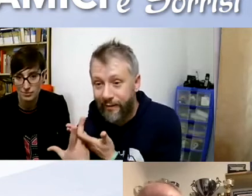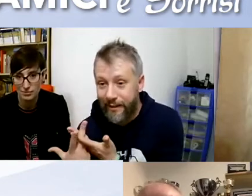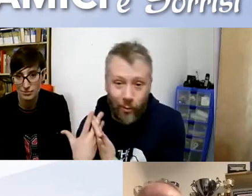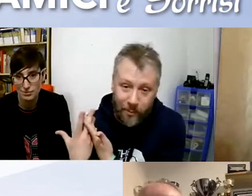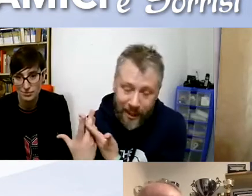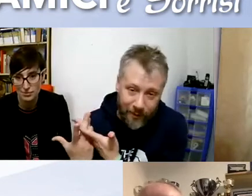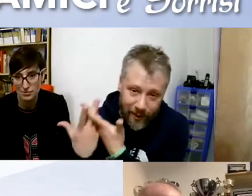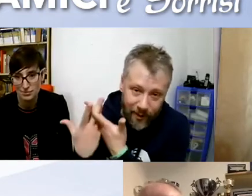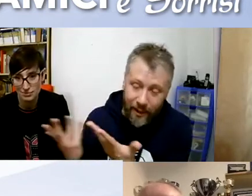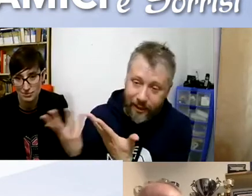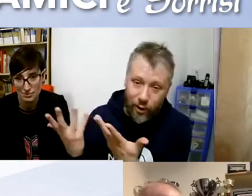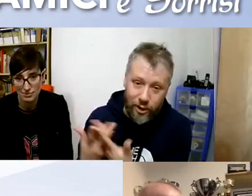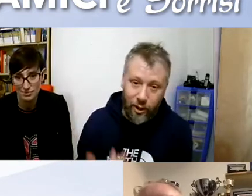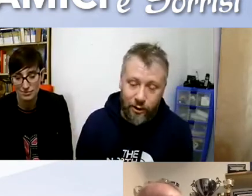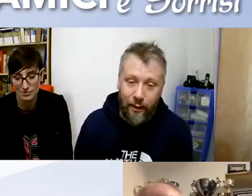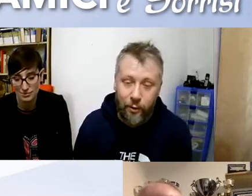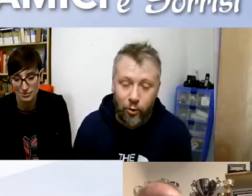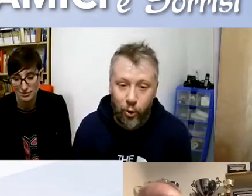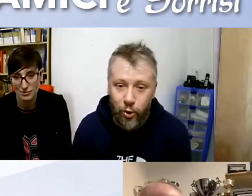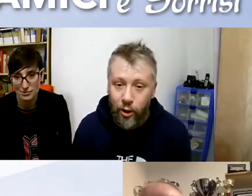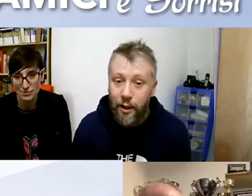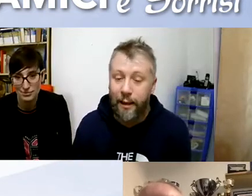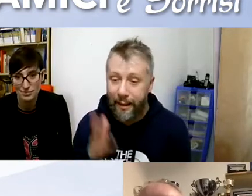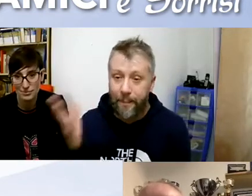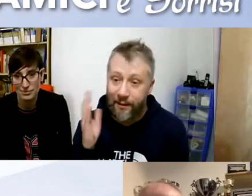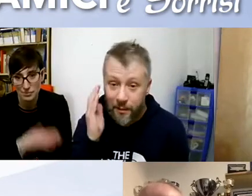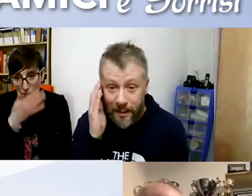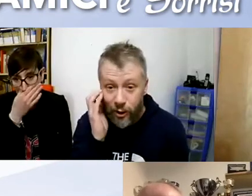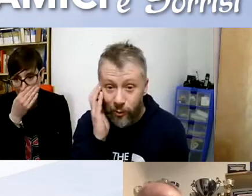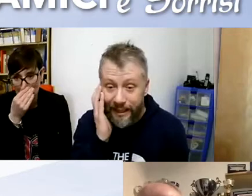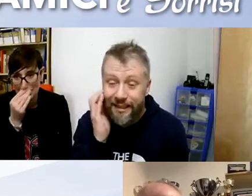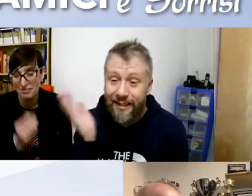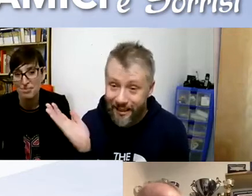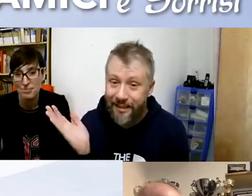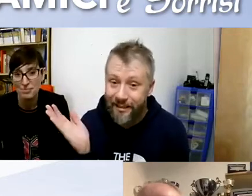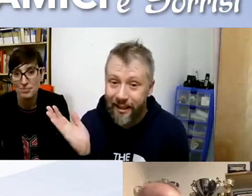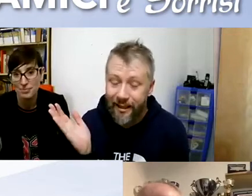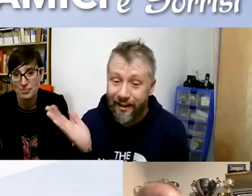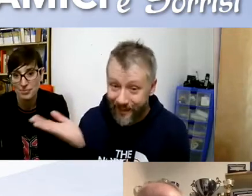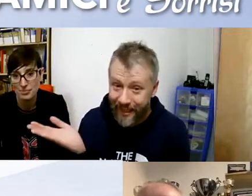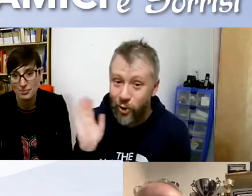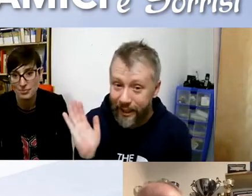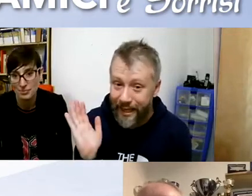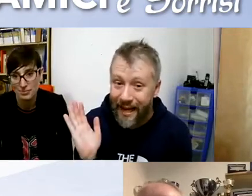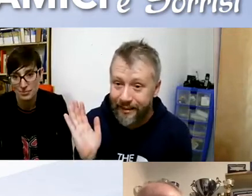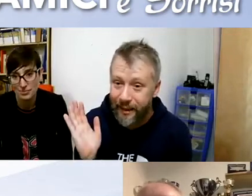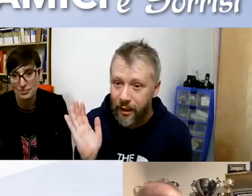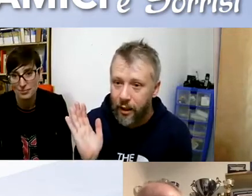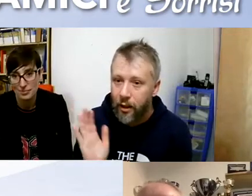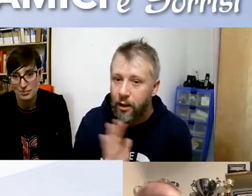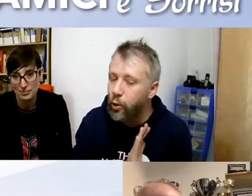sentire, a vedere, come mi capita adesso che c'è il lockdown e tutto chiuso, a me capitava spesso la domenica di andare a sentirli e vedere a giocare